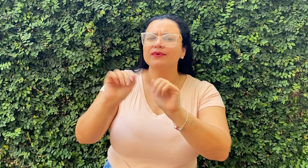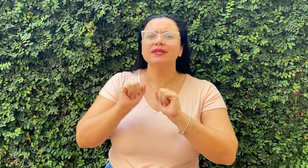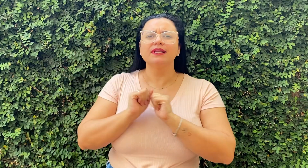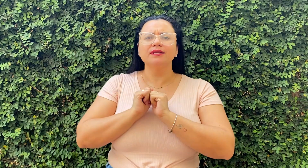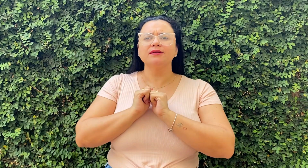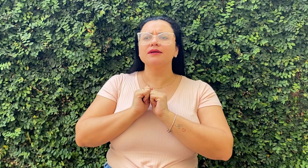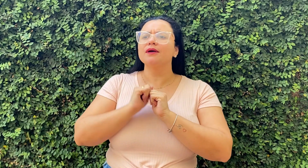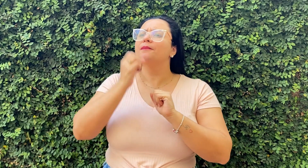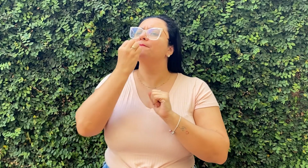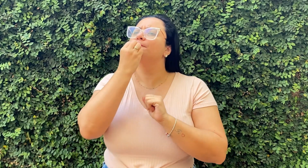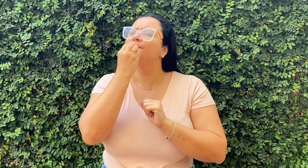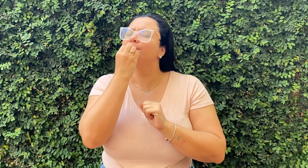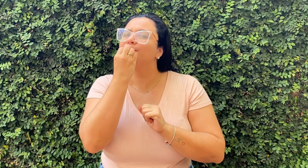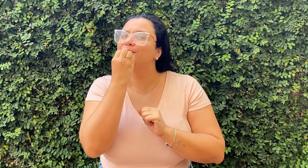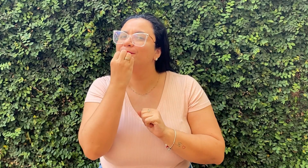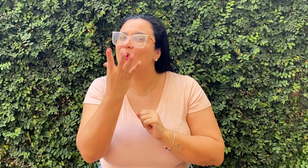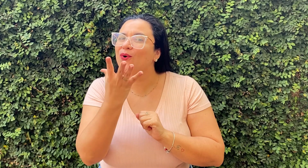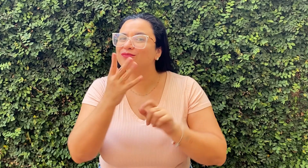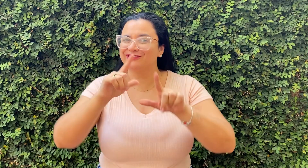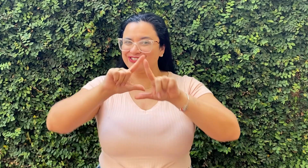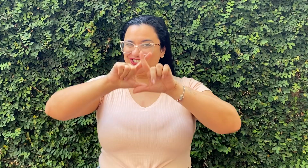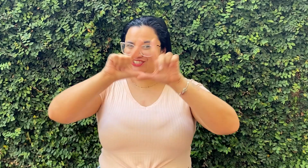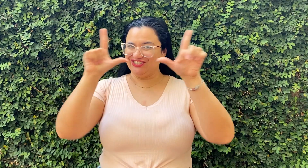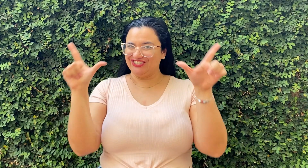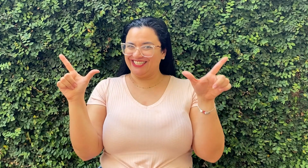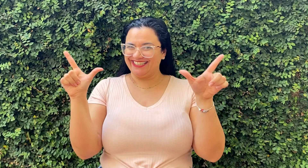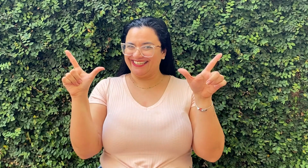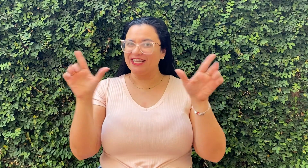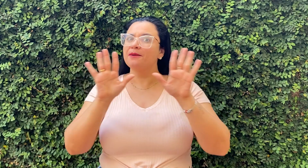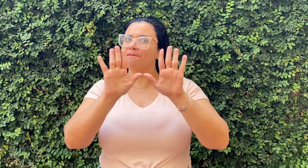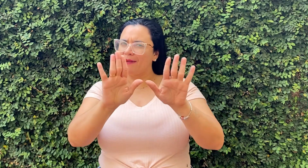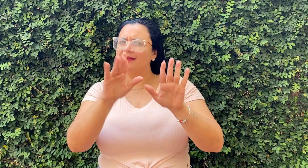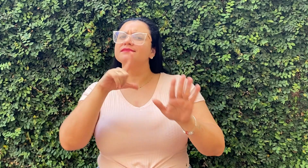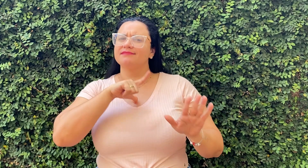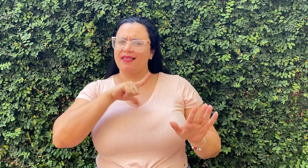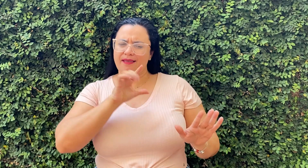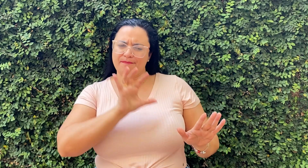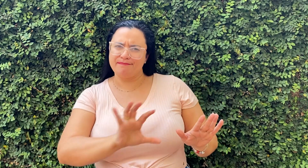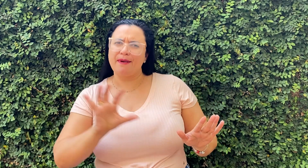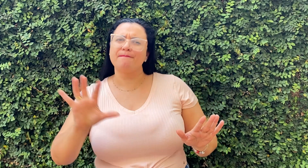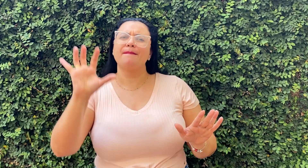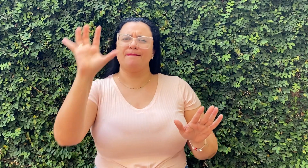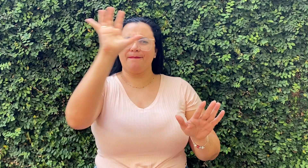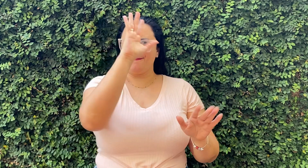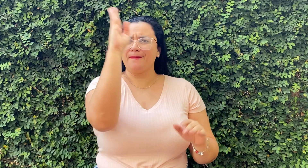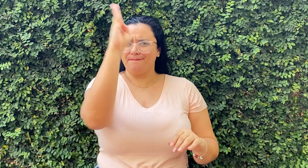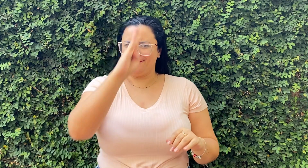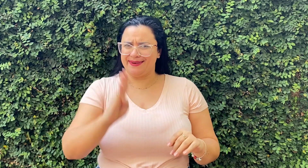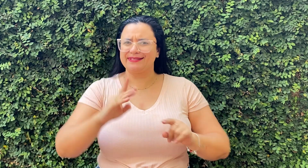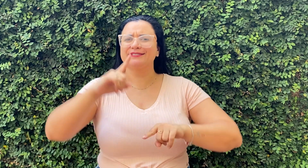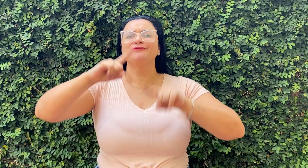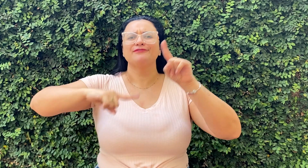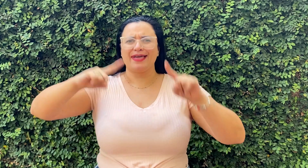oi, bom dia. Ó, lembrando que tem variações de bom